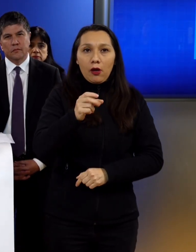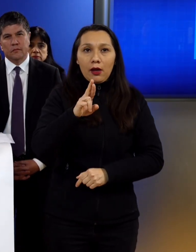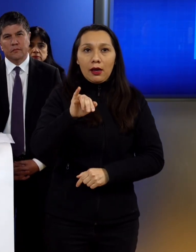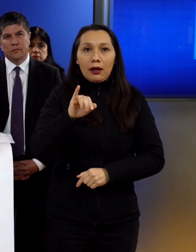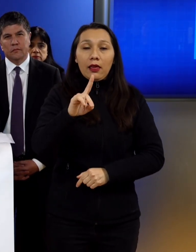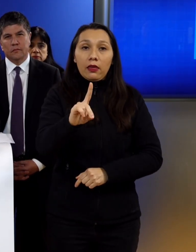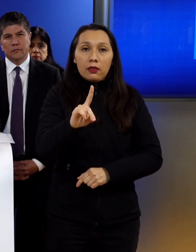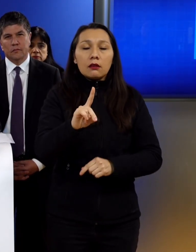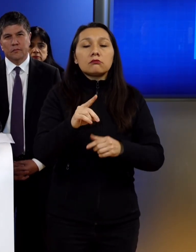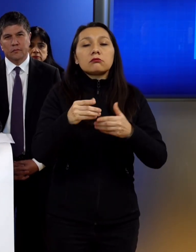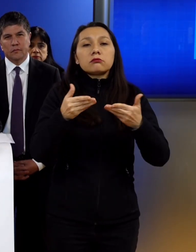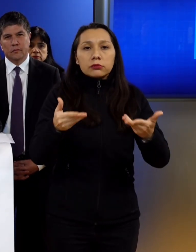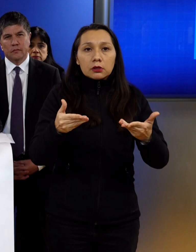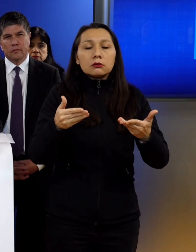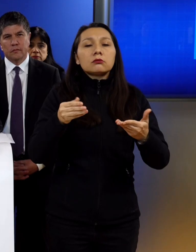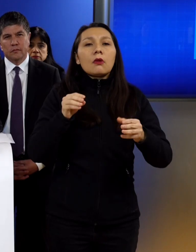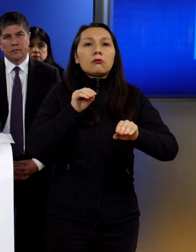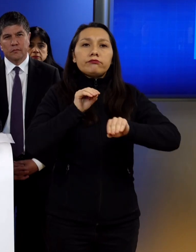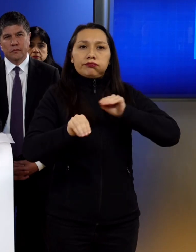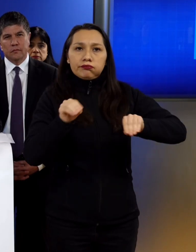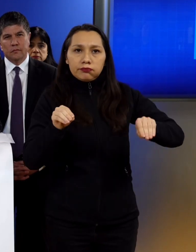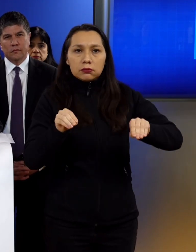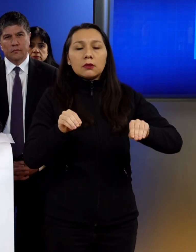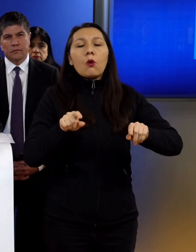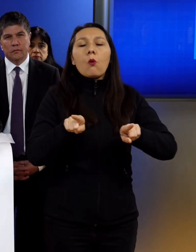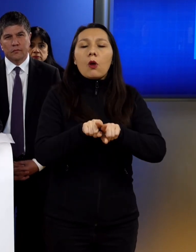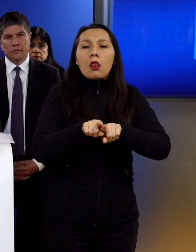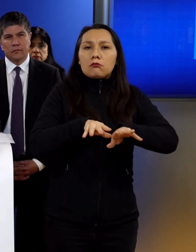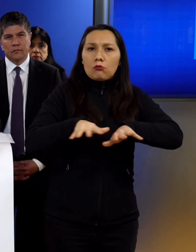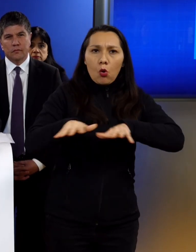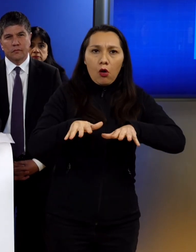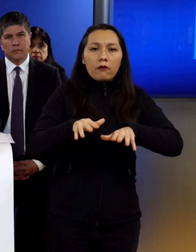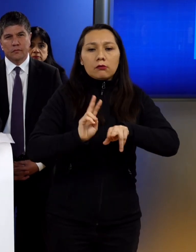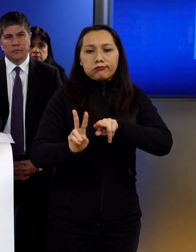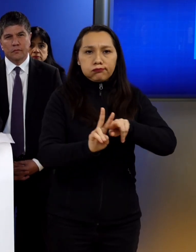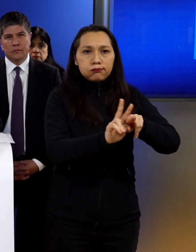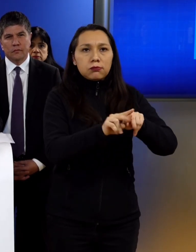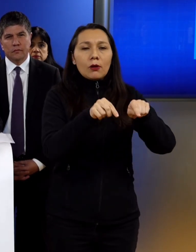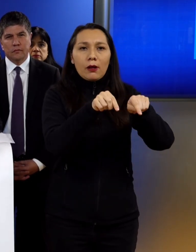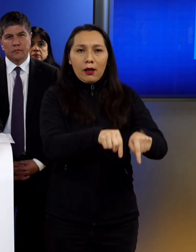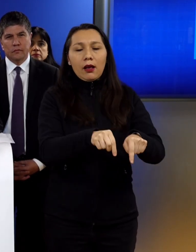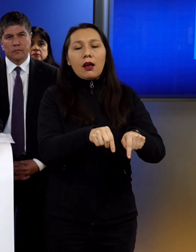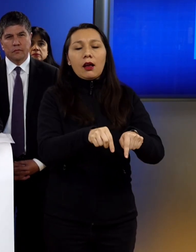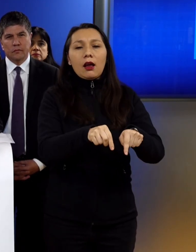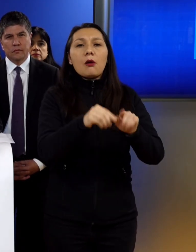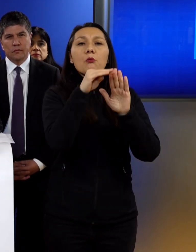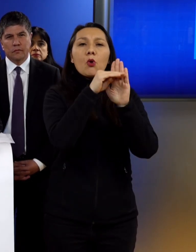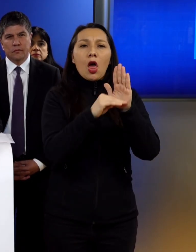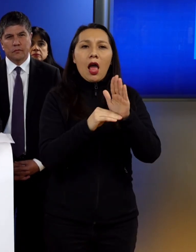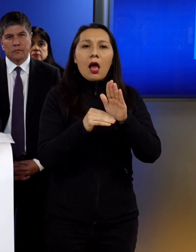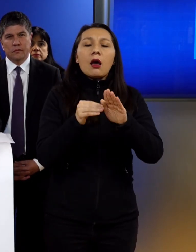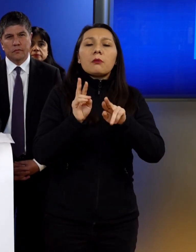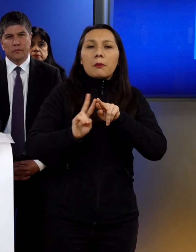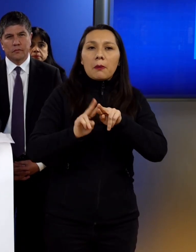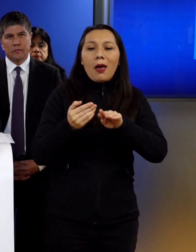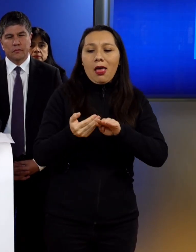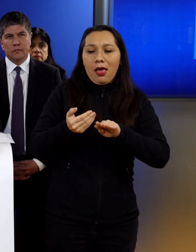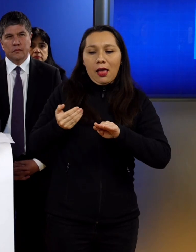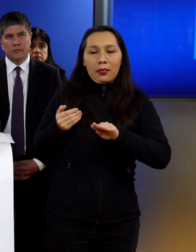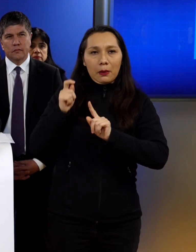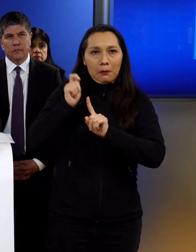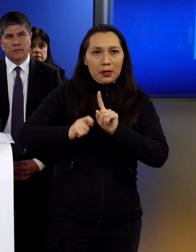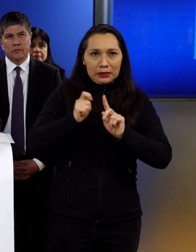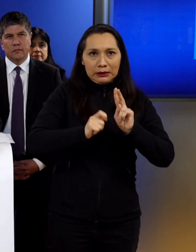cuales, digamos, activamos todas las acciones propias de este programa preparado los meses